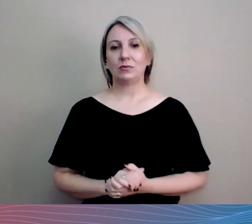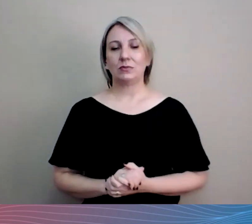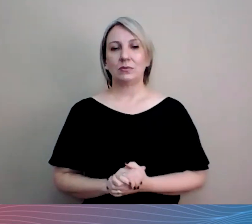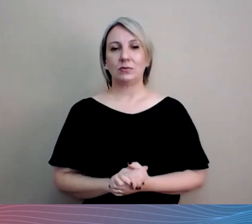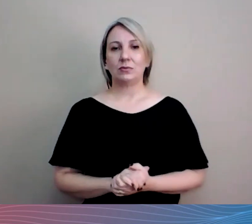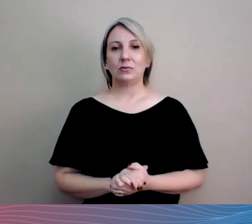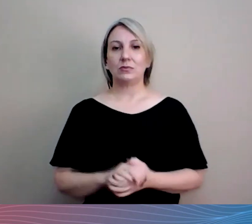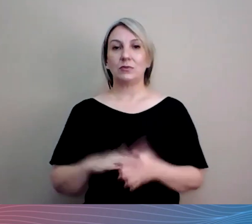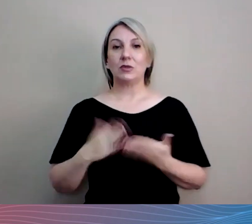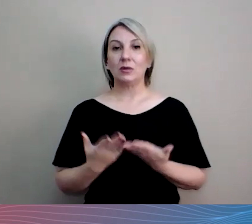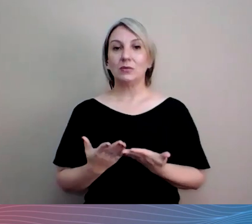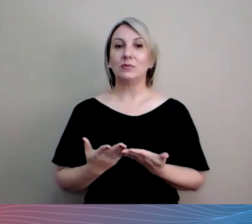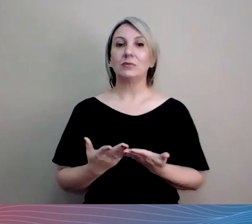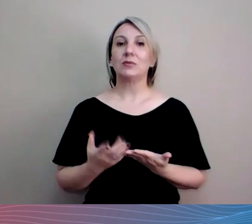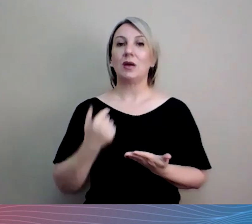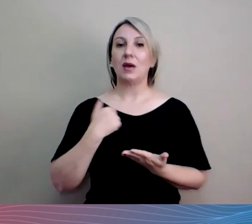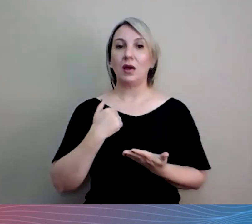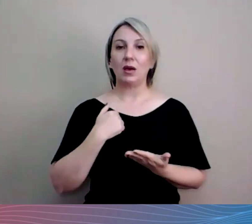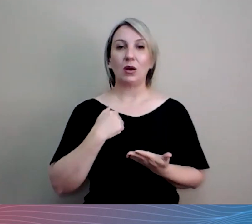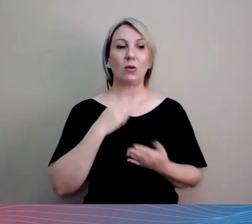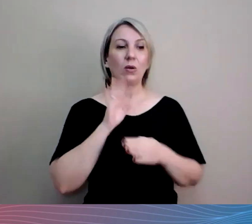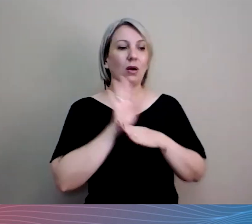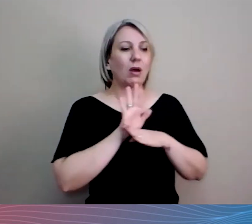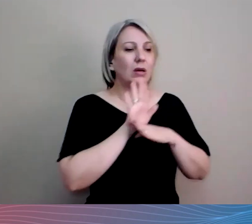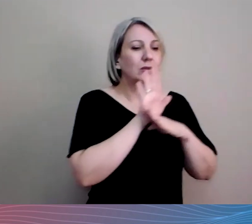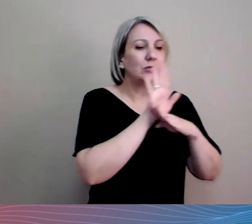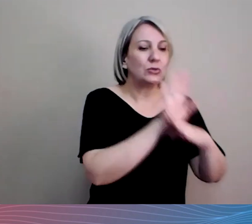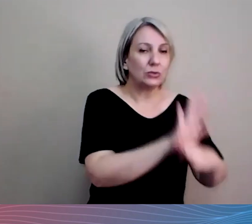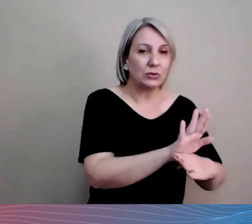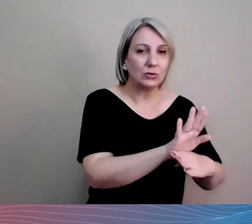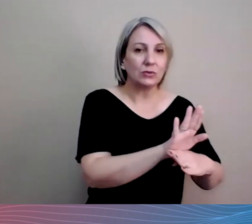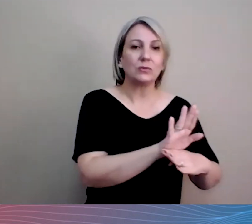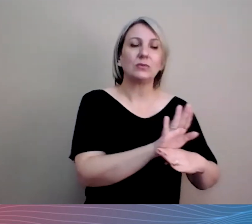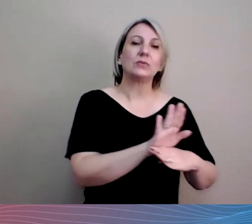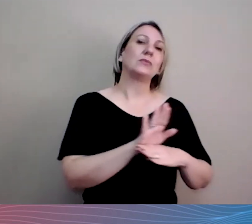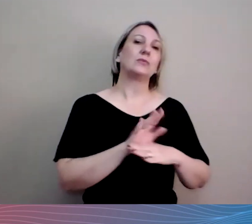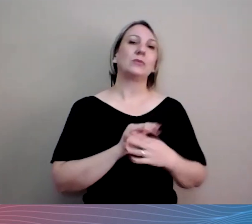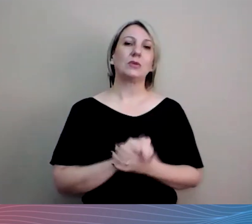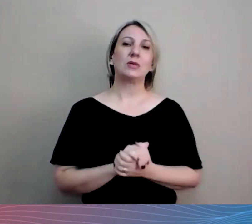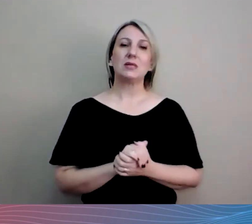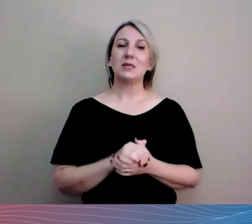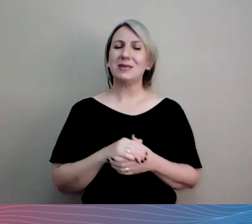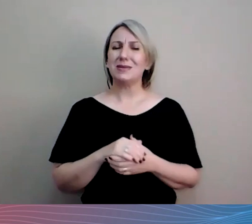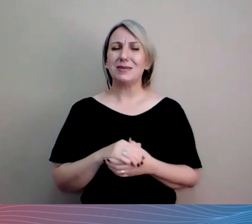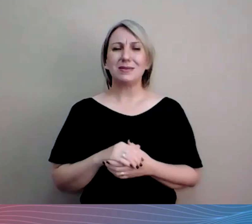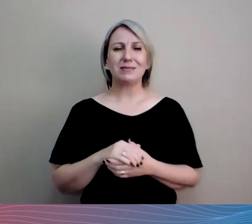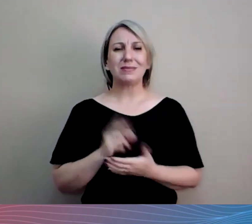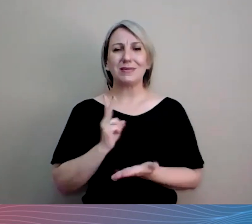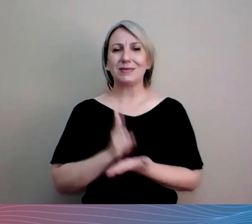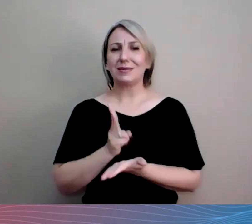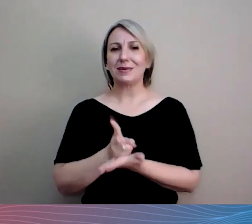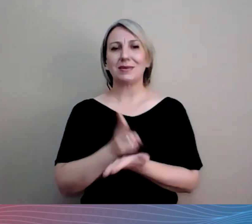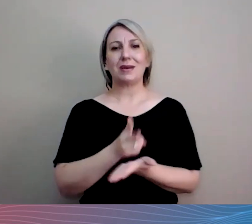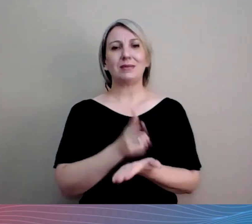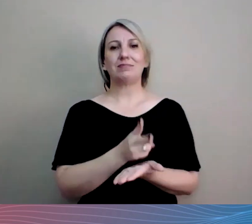damos sustentação quando o próximo precisar. Nós estamos sempre prontos, e não para